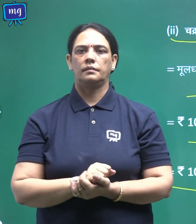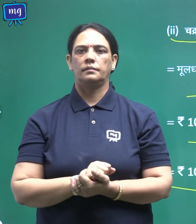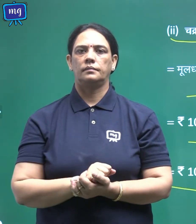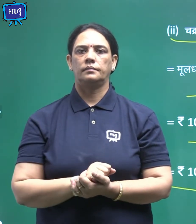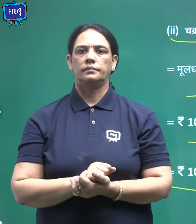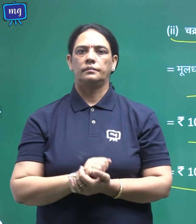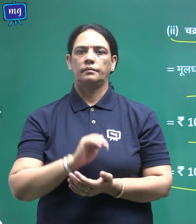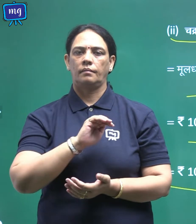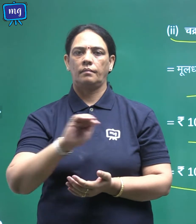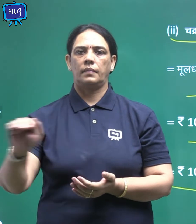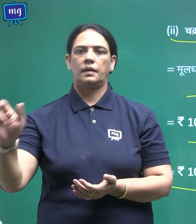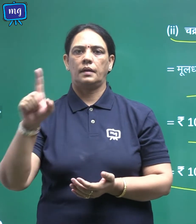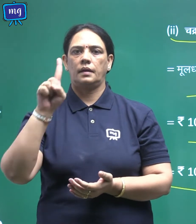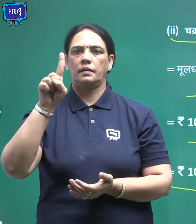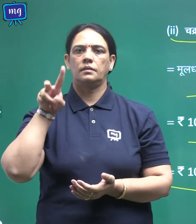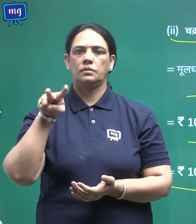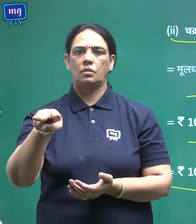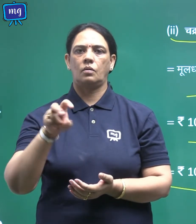बटे 100